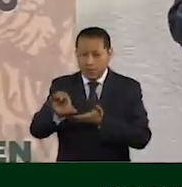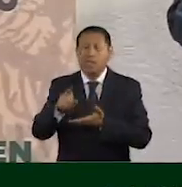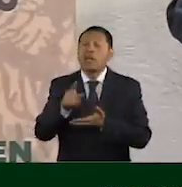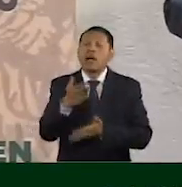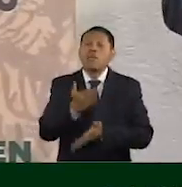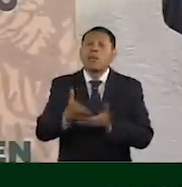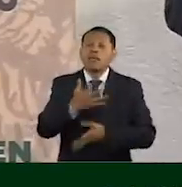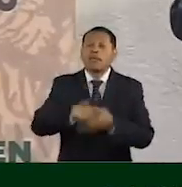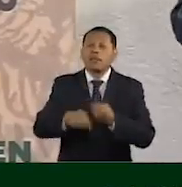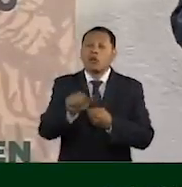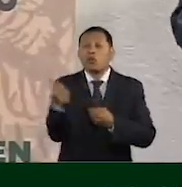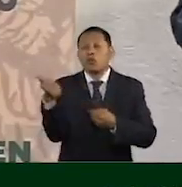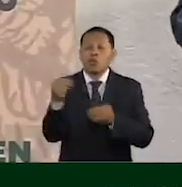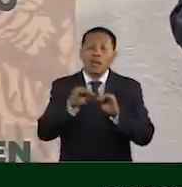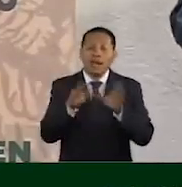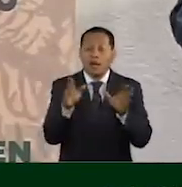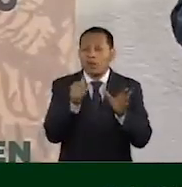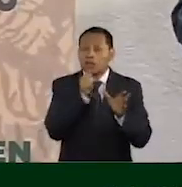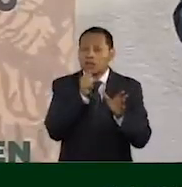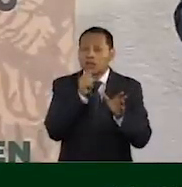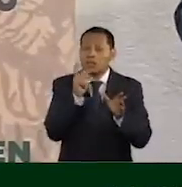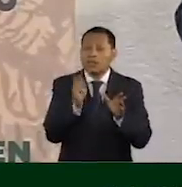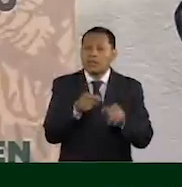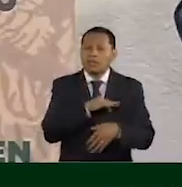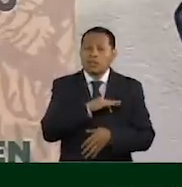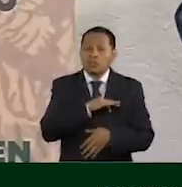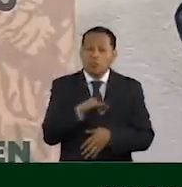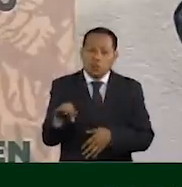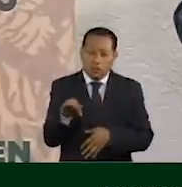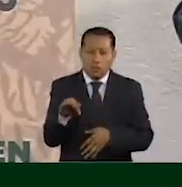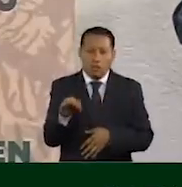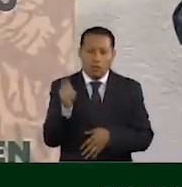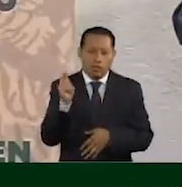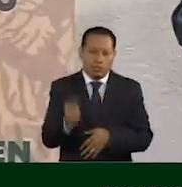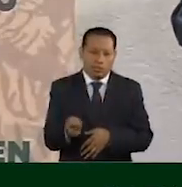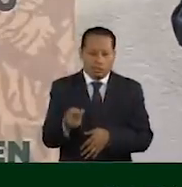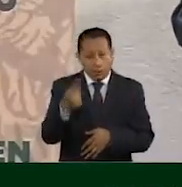que no está claro que se podría sustentar adecuadamente.